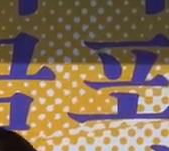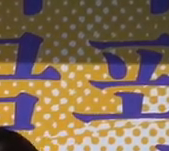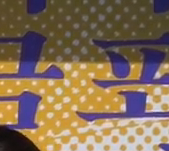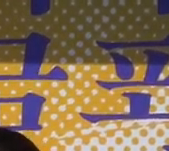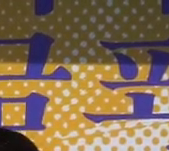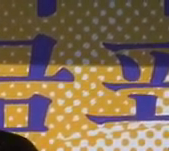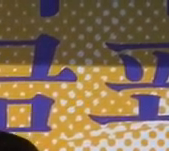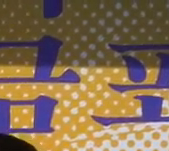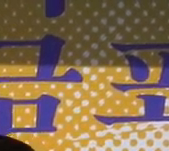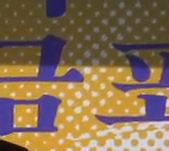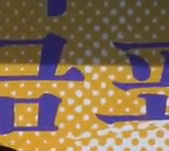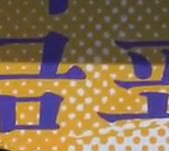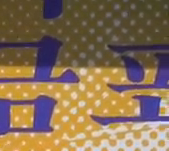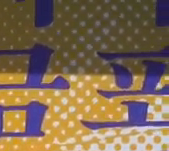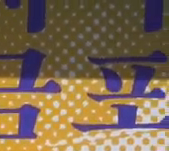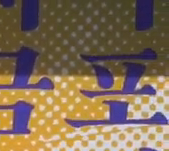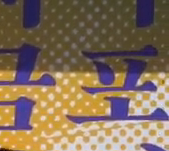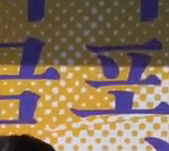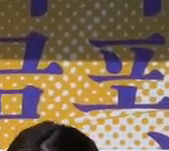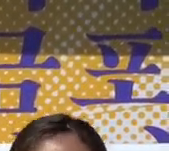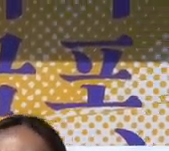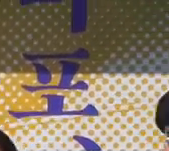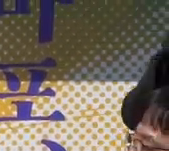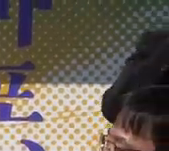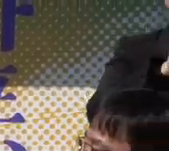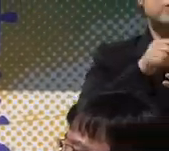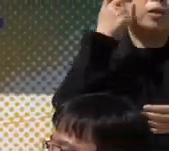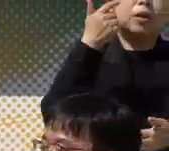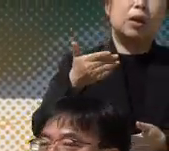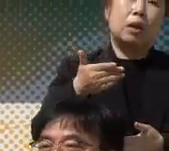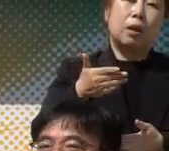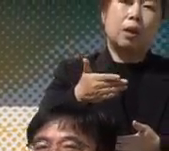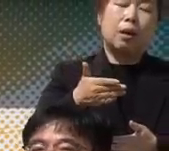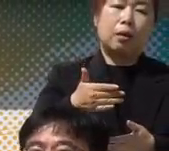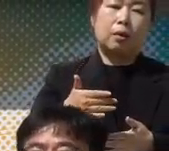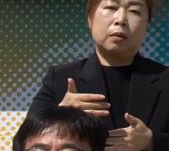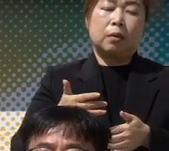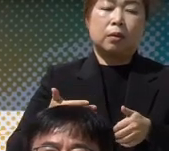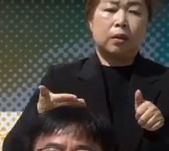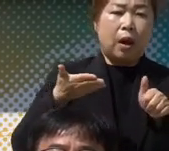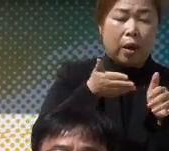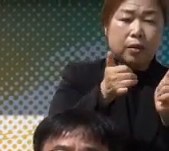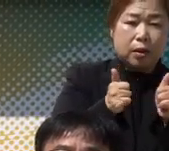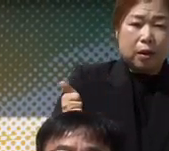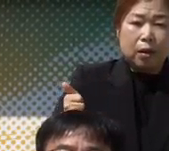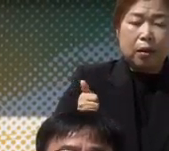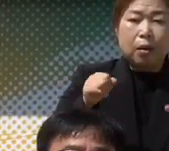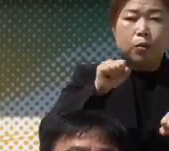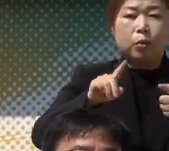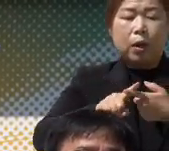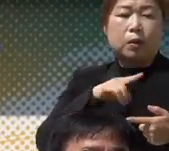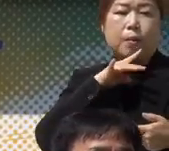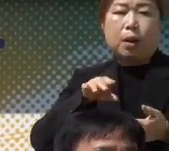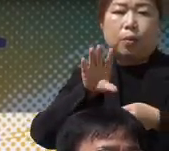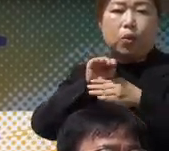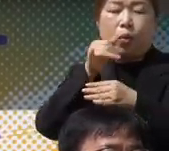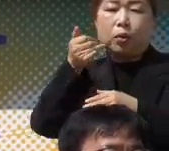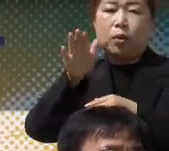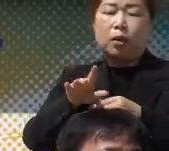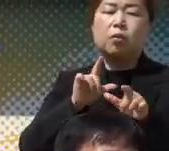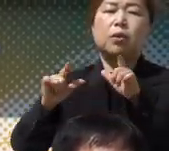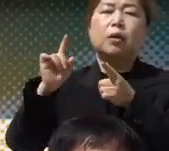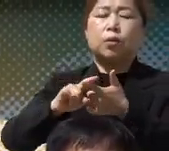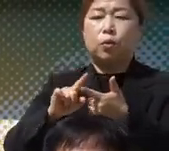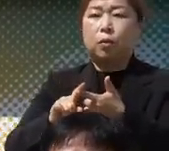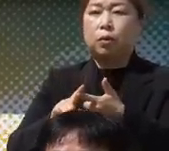보도들에서 피해자의 행실이 어떠했는지에 대한 여론과 가해자의 행동에 대해서만 보도가 이뤄지고 있는데 이 부분